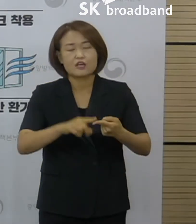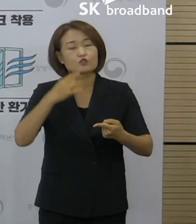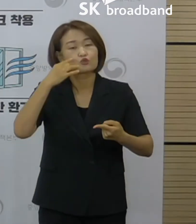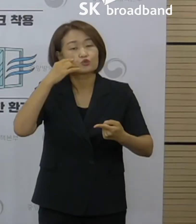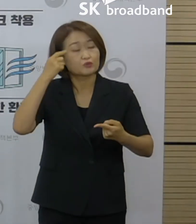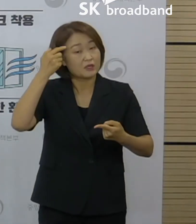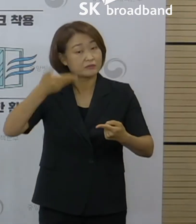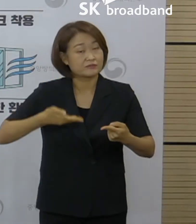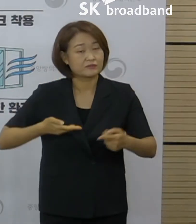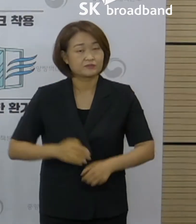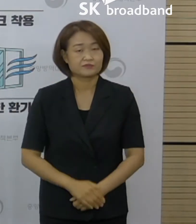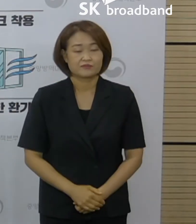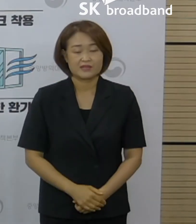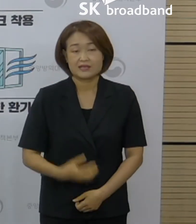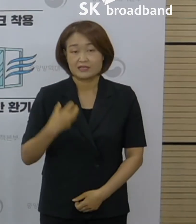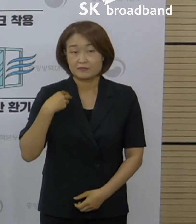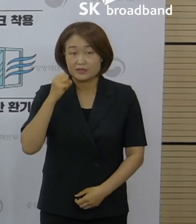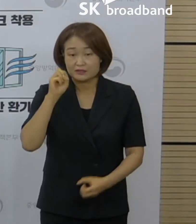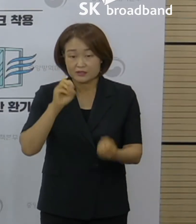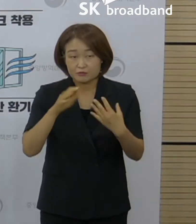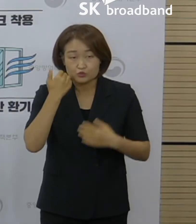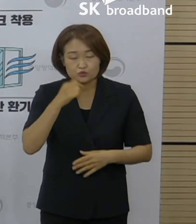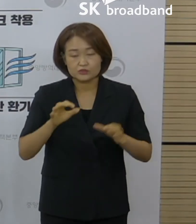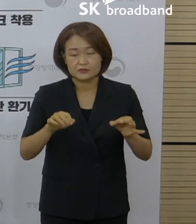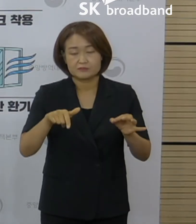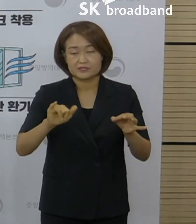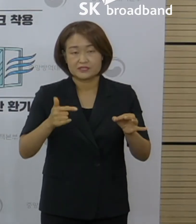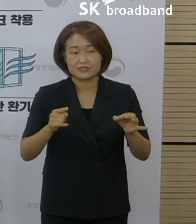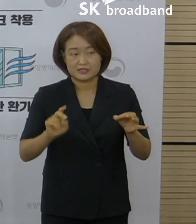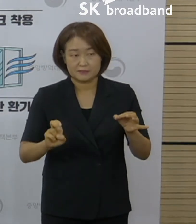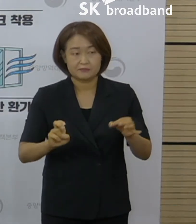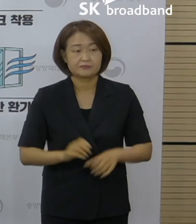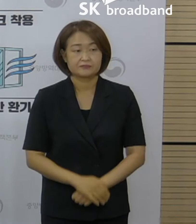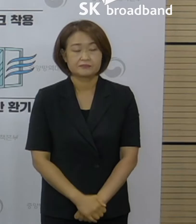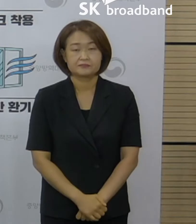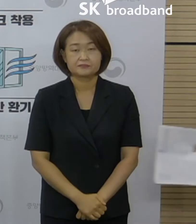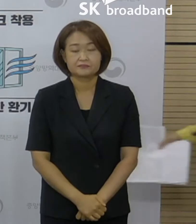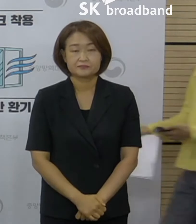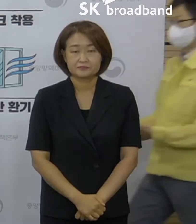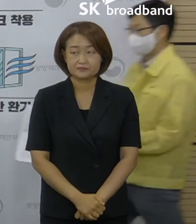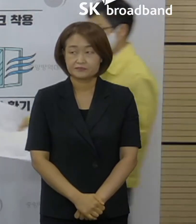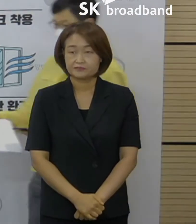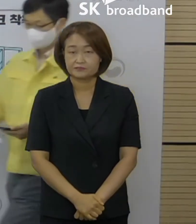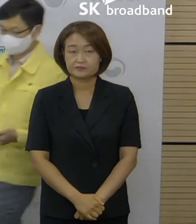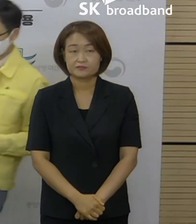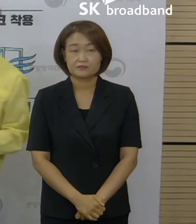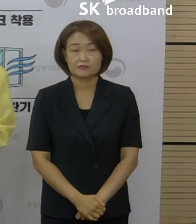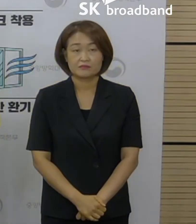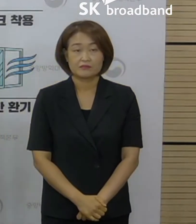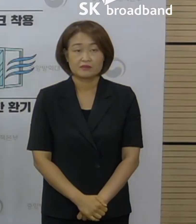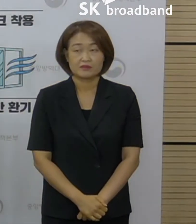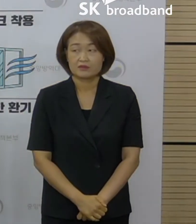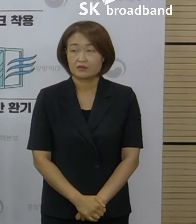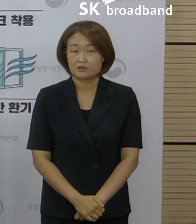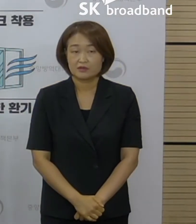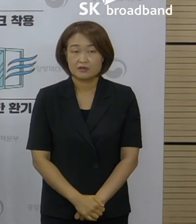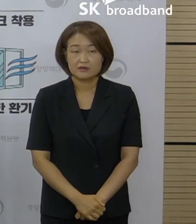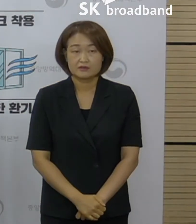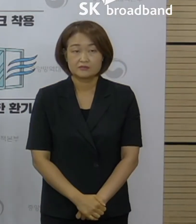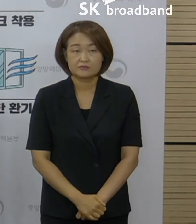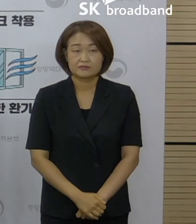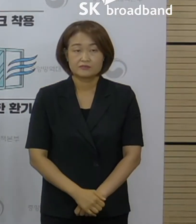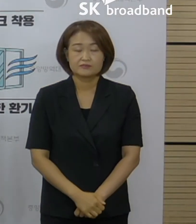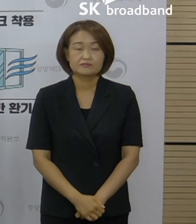답변 드리겠습니다. 김기남 접종기획반장 두 번째 현장 질문입니다. 매일경제 한재범